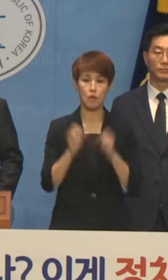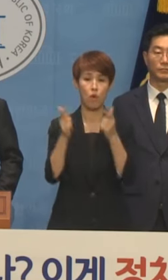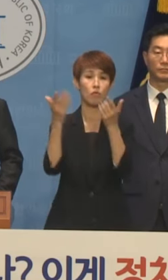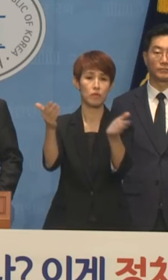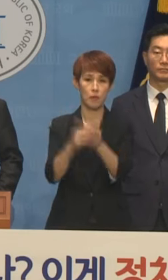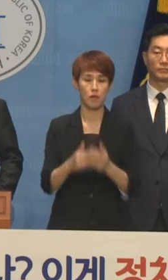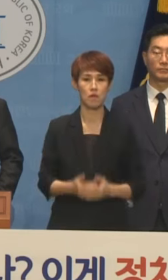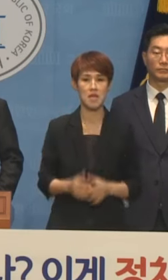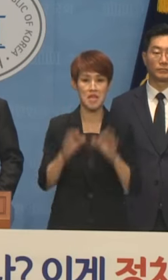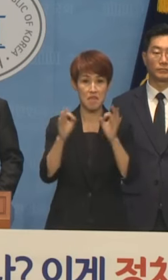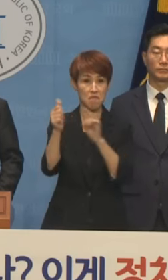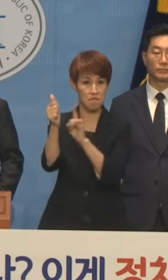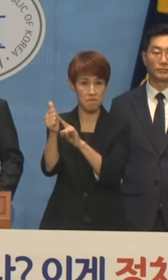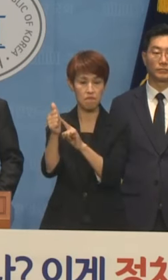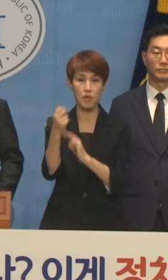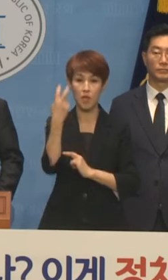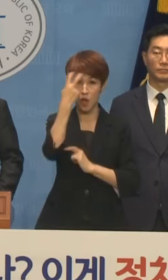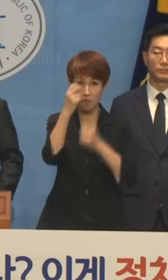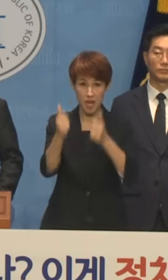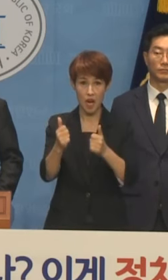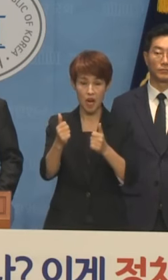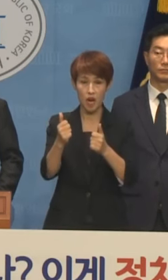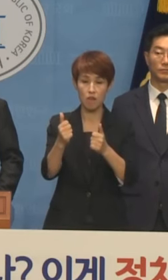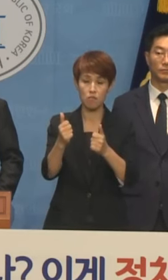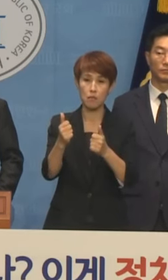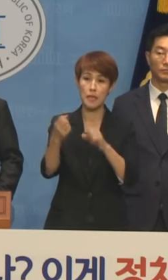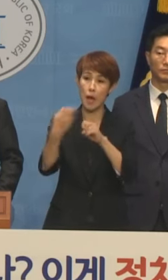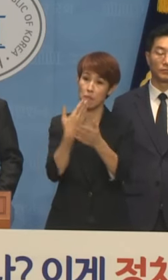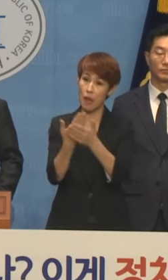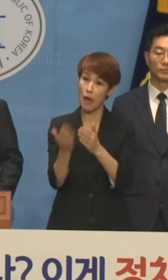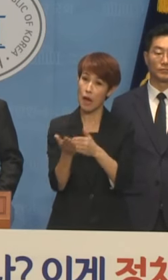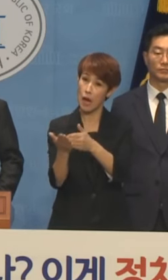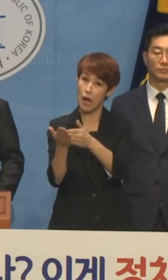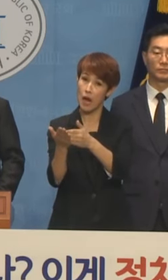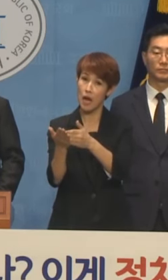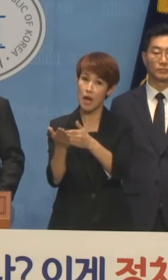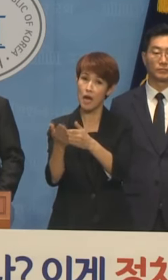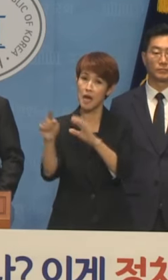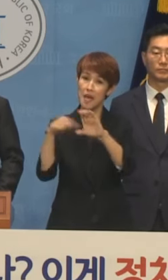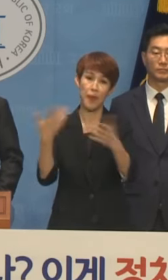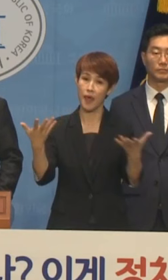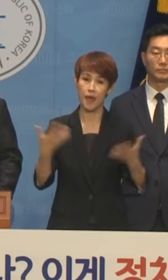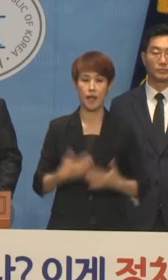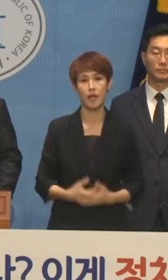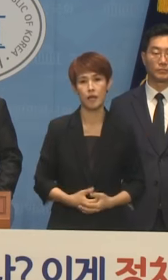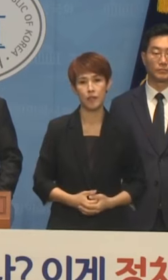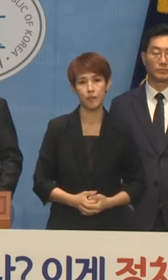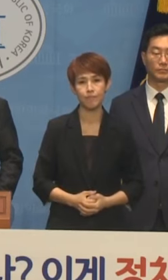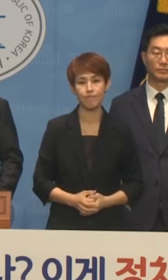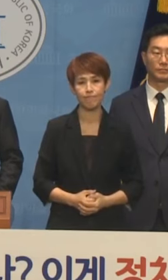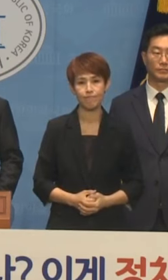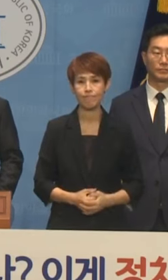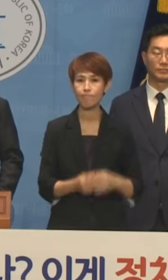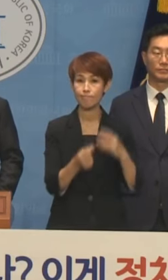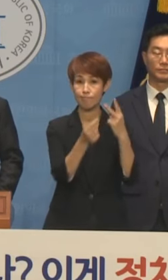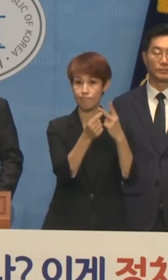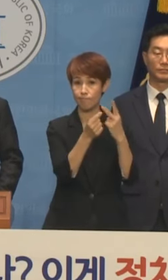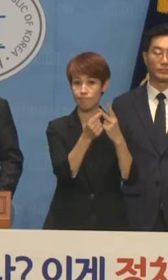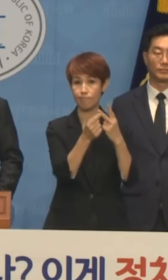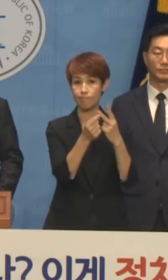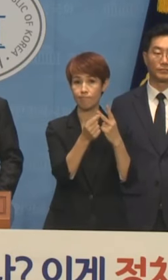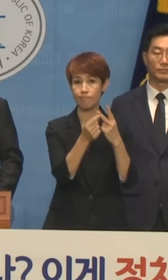검찰 조직은 반론을 스스로 포기한 겁니다. 이게 정확한 겁니다. 그리고 그 두